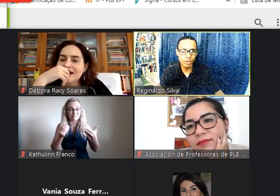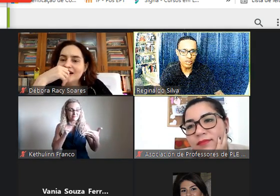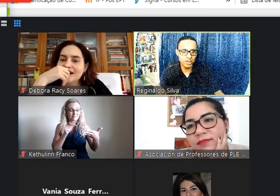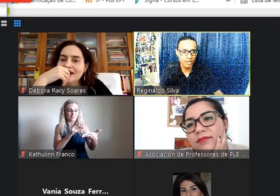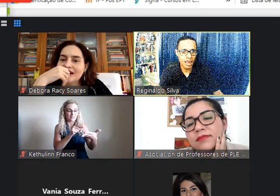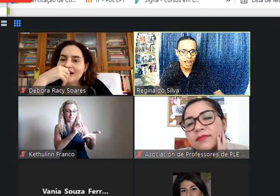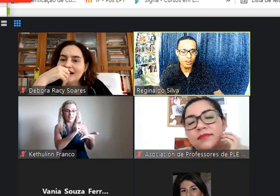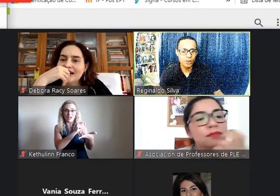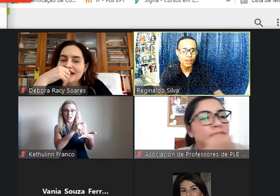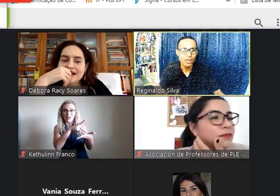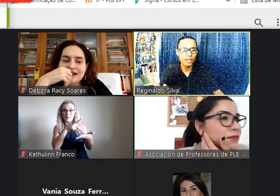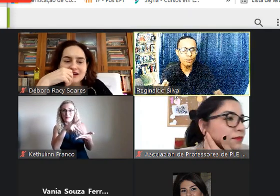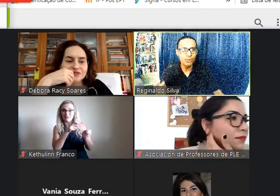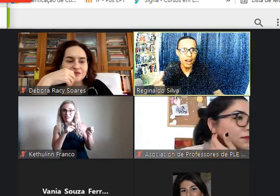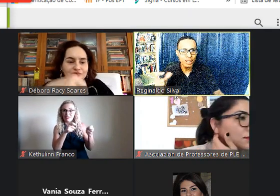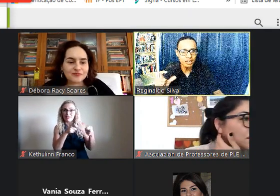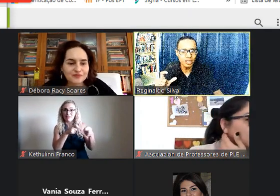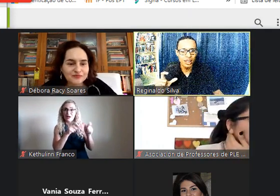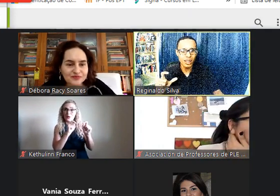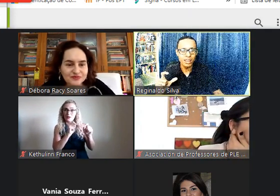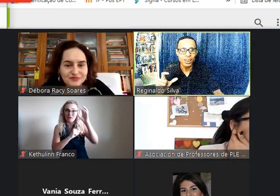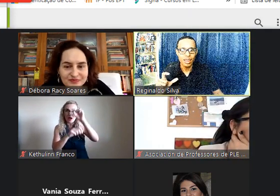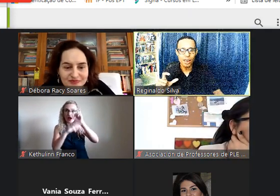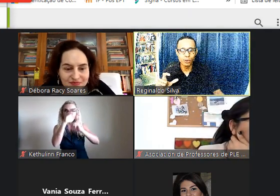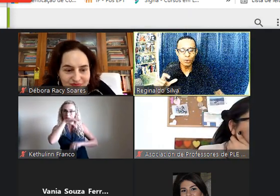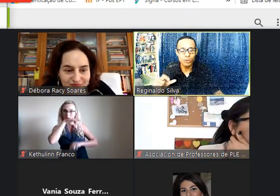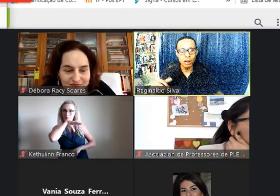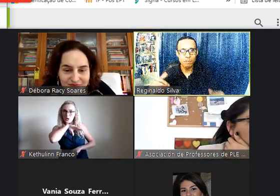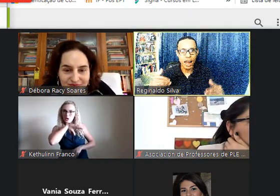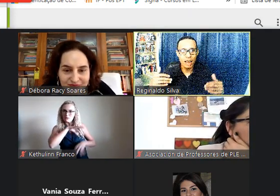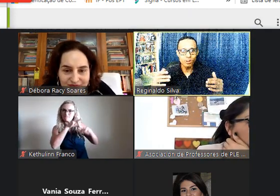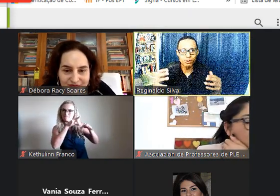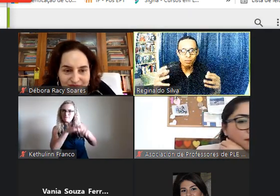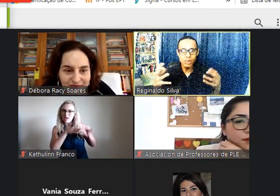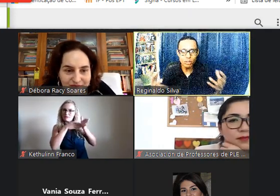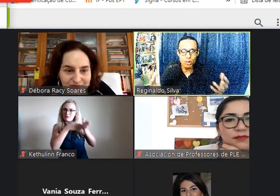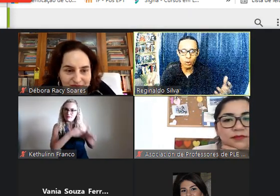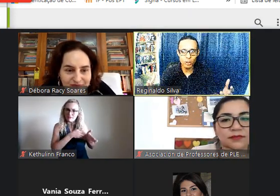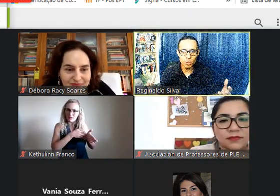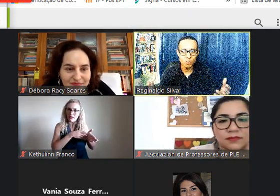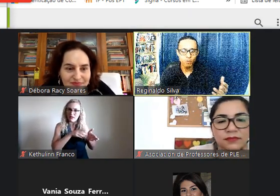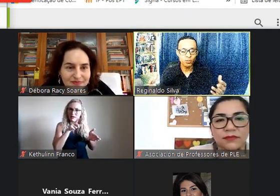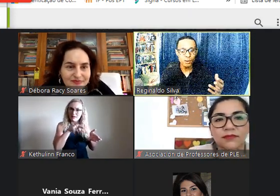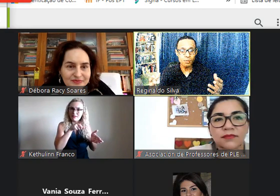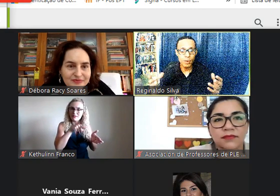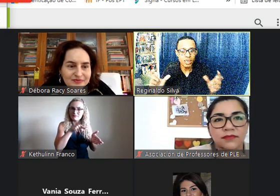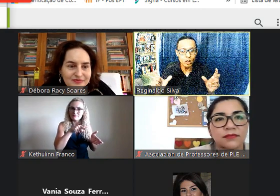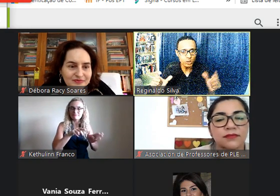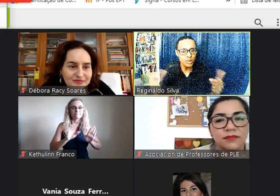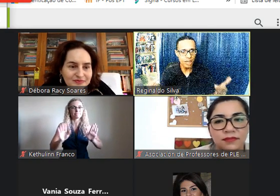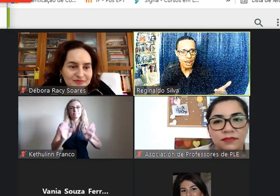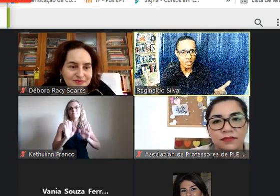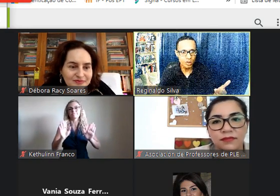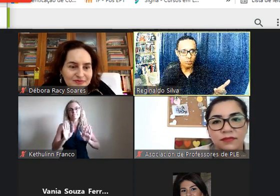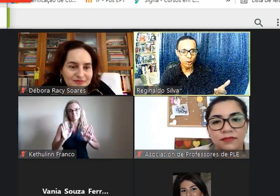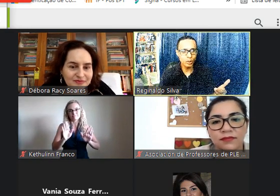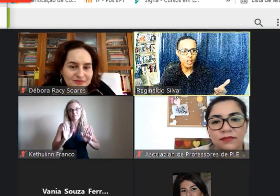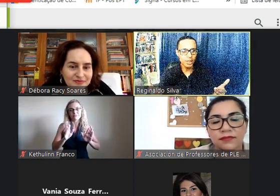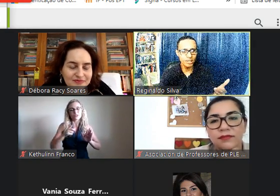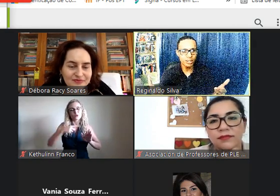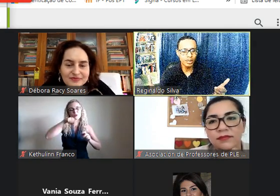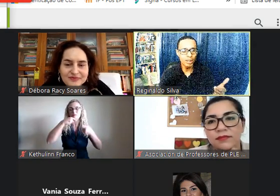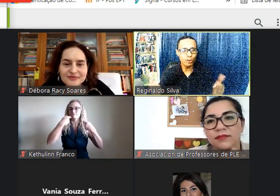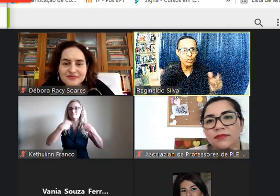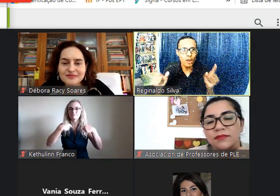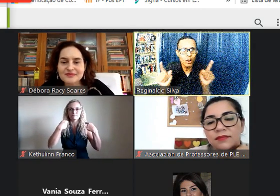muito necessário que se faça, né, um trabalho minucioso para que considere a língua